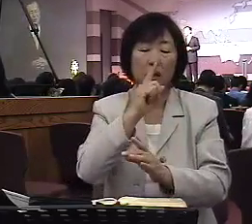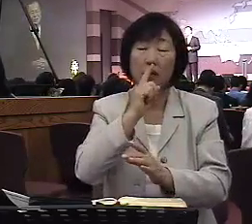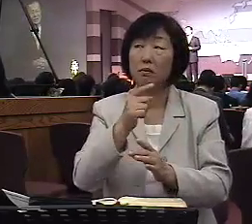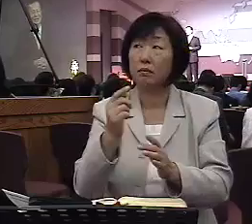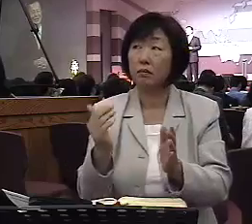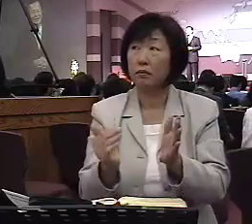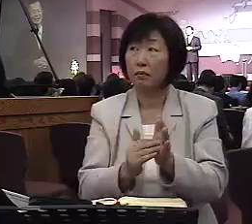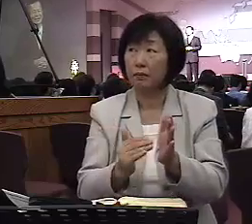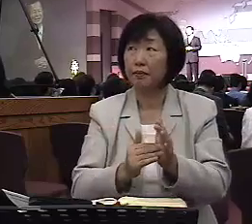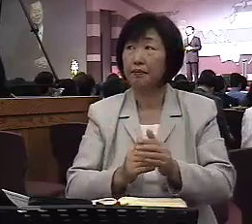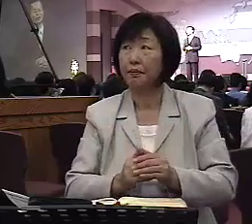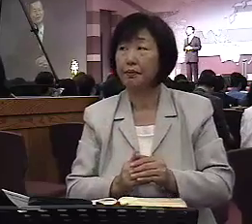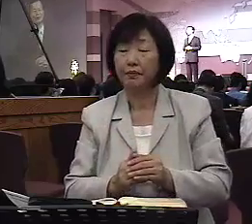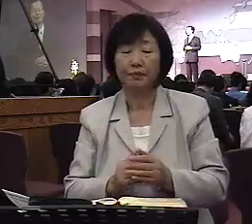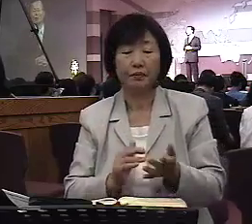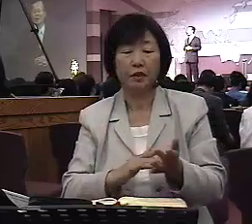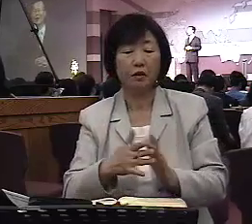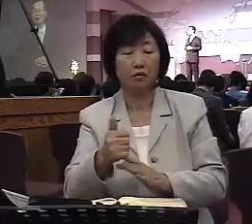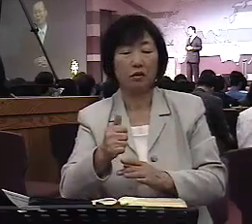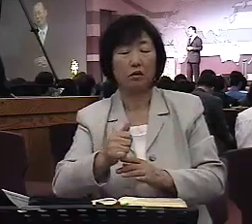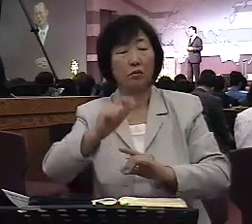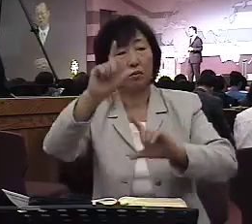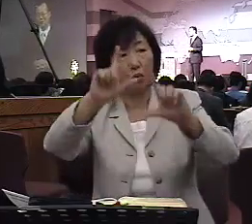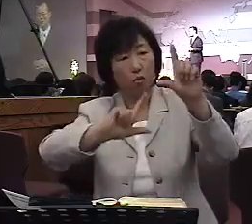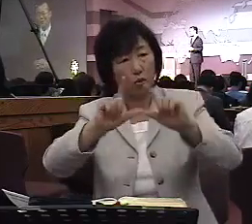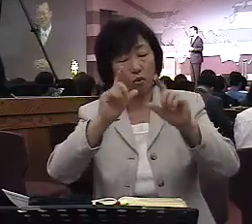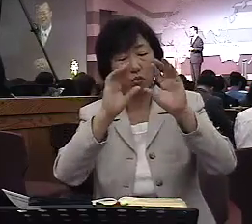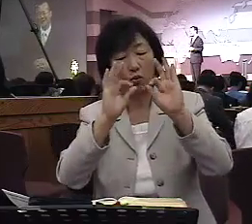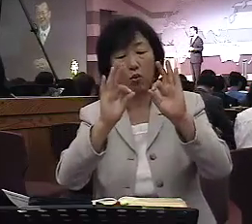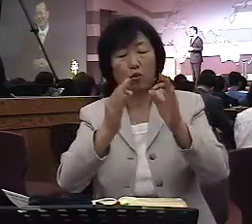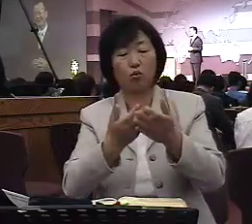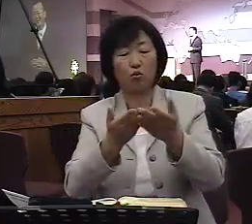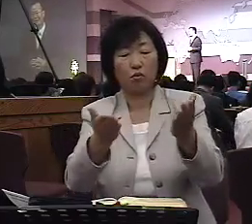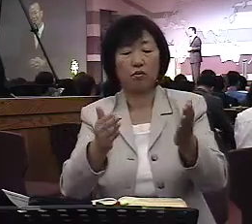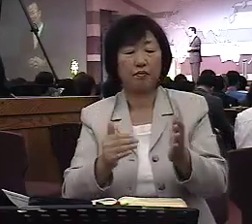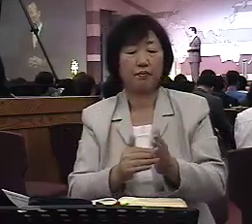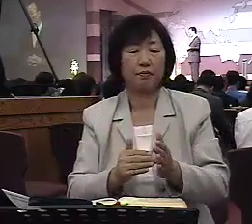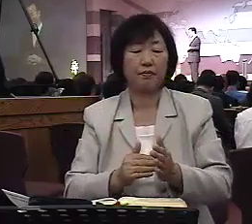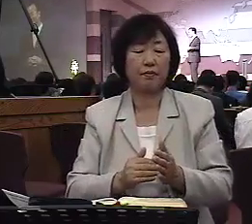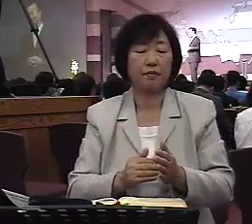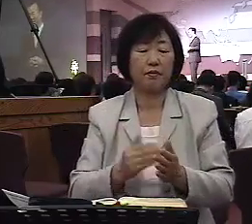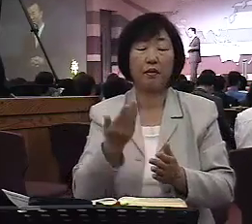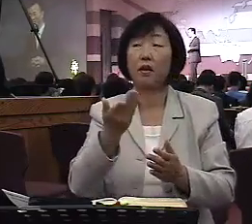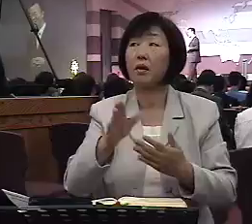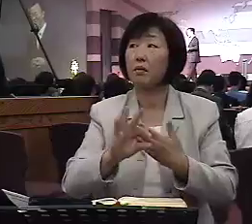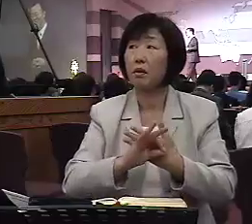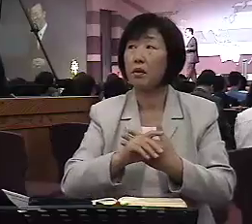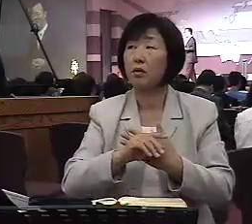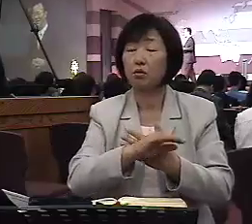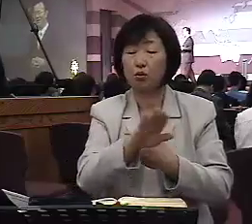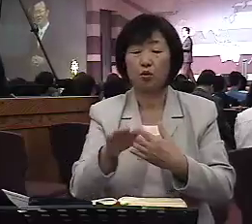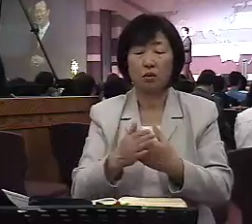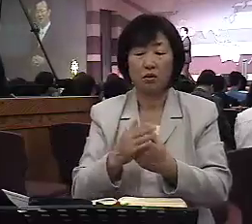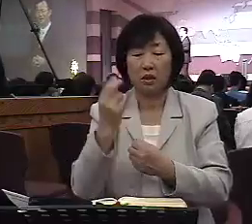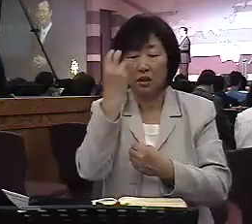말씀하셨어요. 예수님이 모델로 보여주셨습니다. 그럼 우리가 지켜야죠.